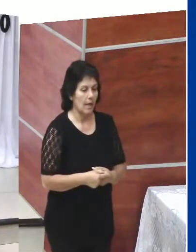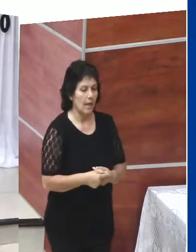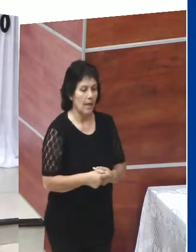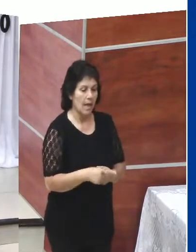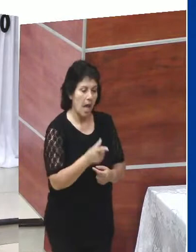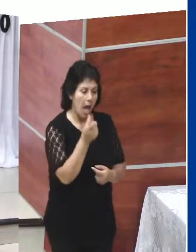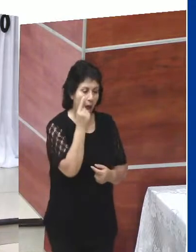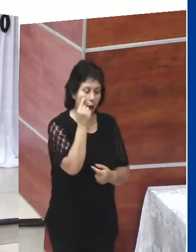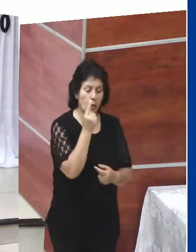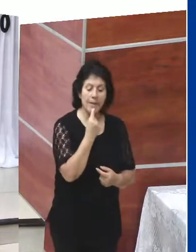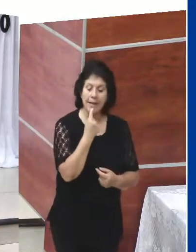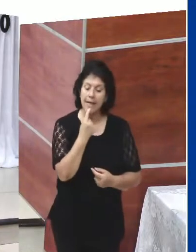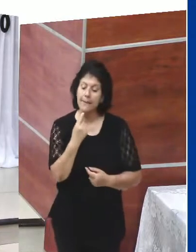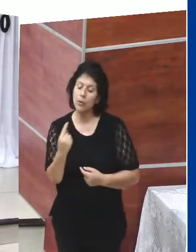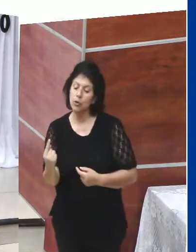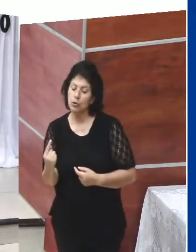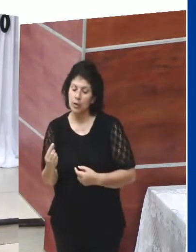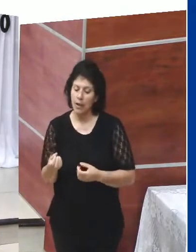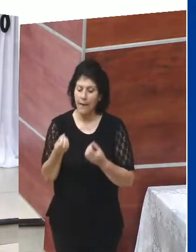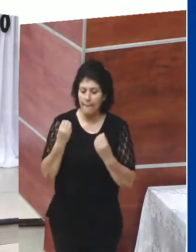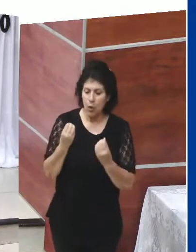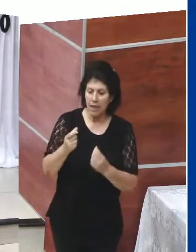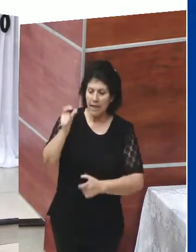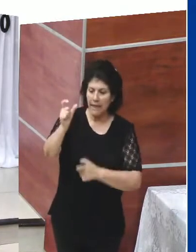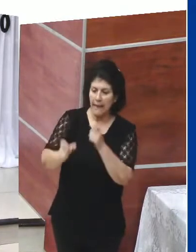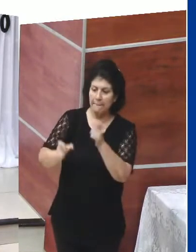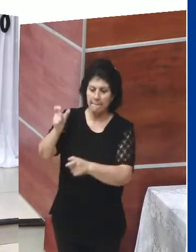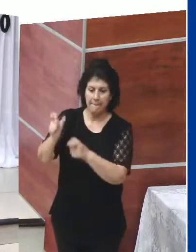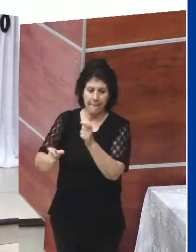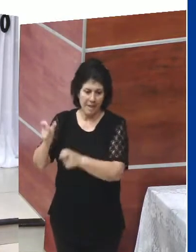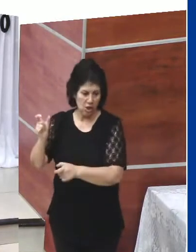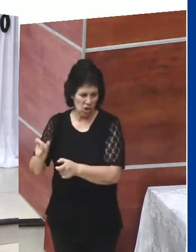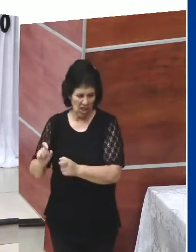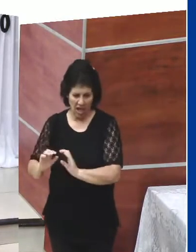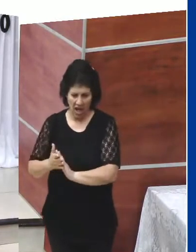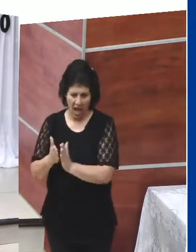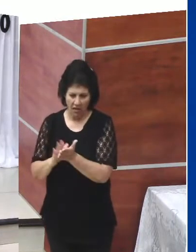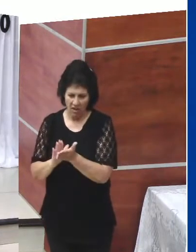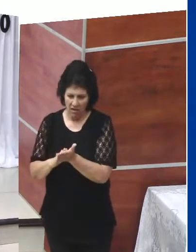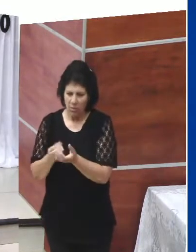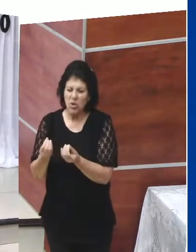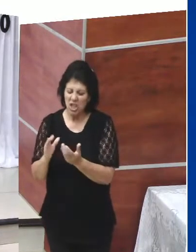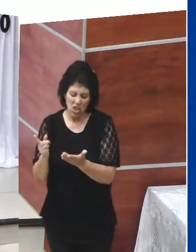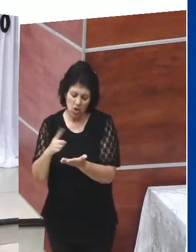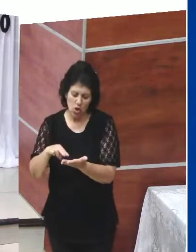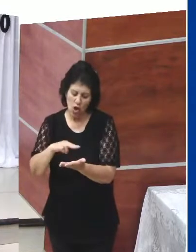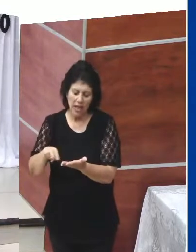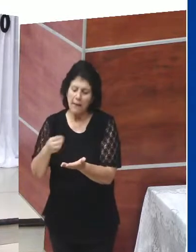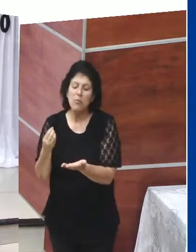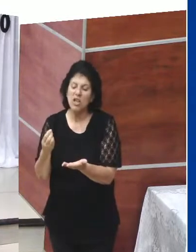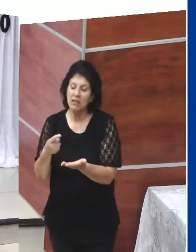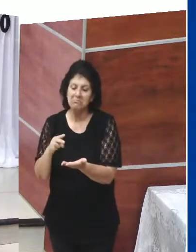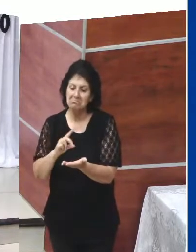La pregunta atrevida es: ¿por qué tantos cristianos descuidan el estudio de la palabra de Dios?